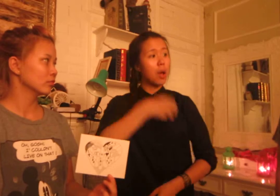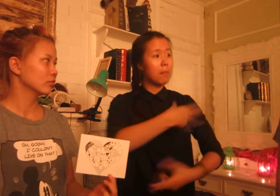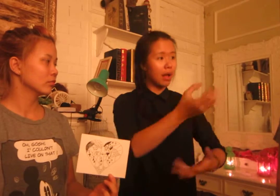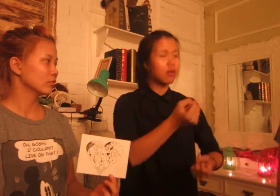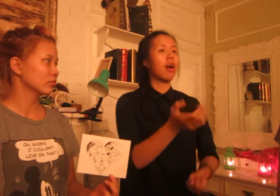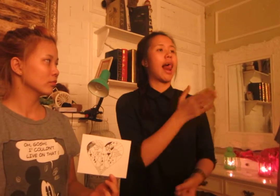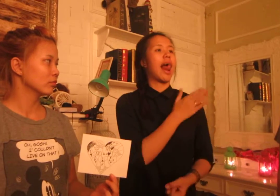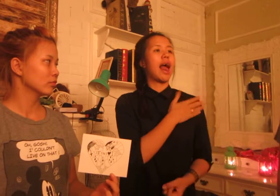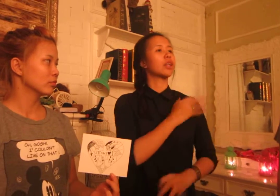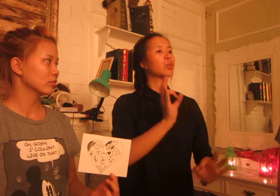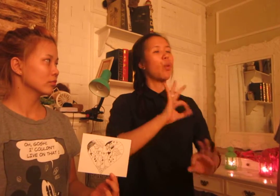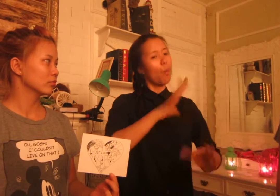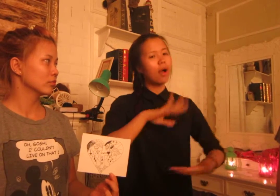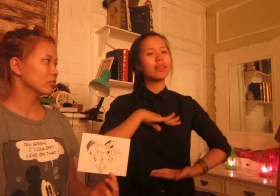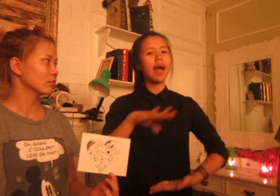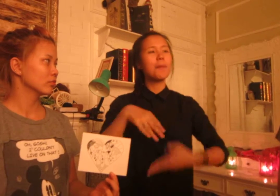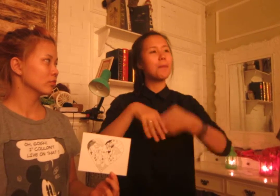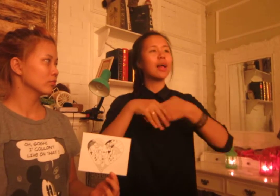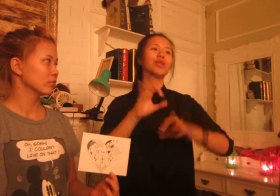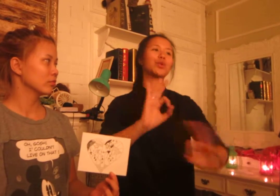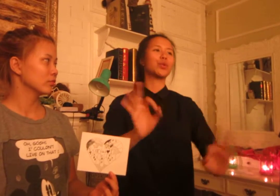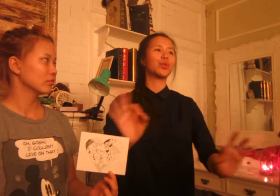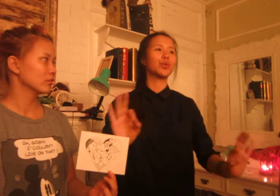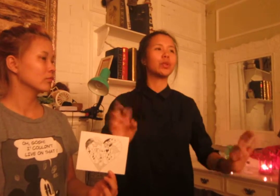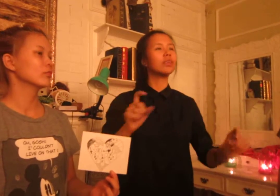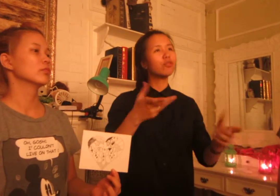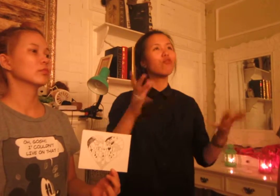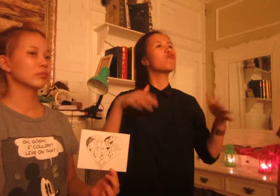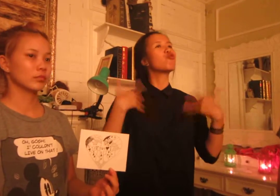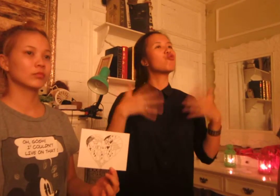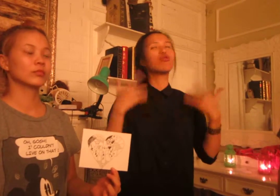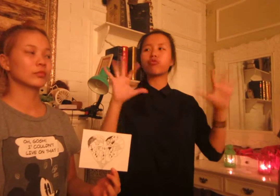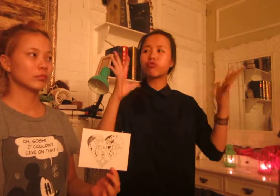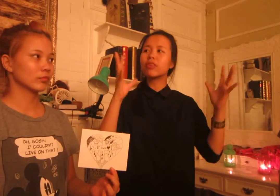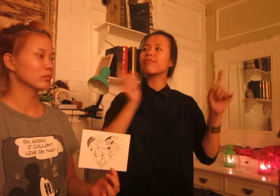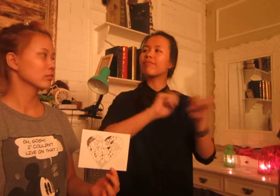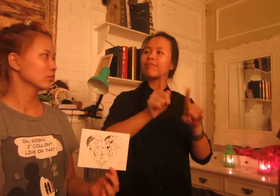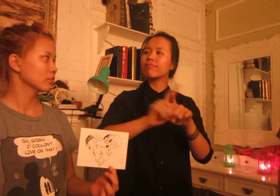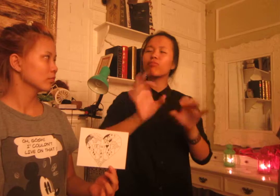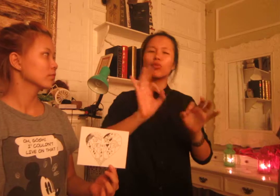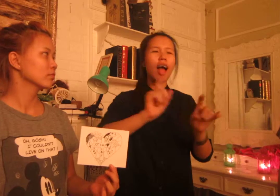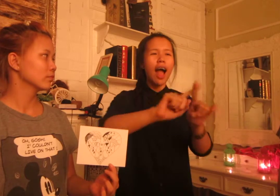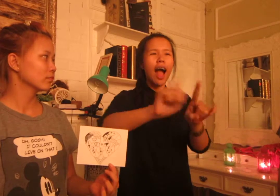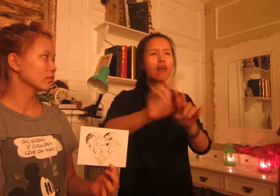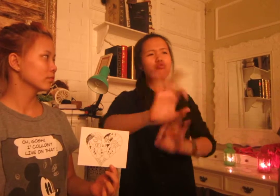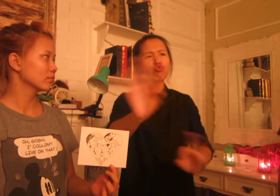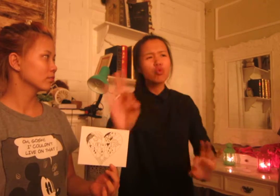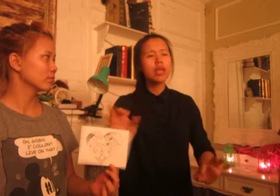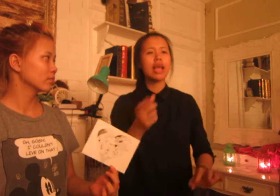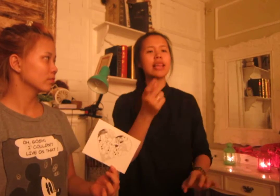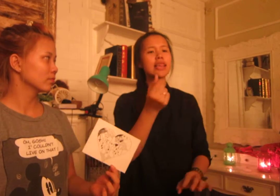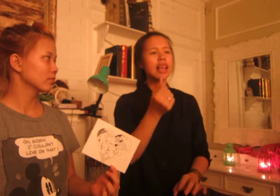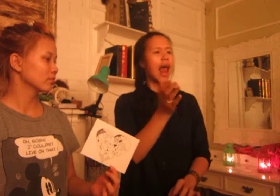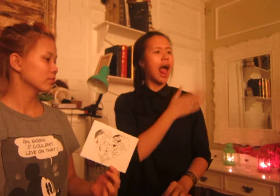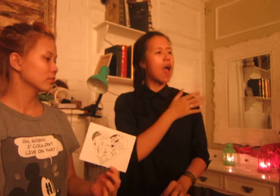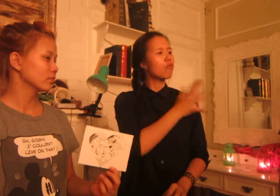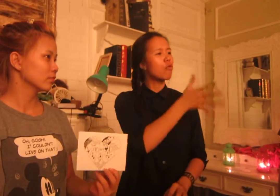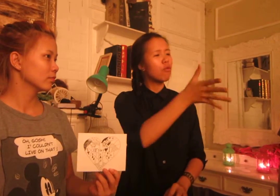hoặc tặng bạn bè, coi như vui. Có rất rất nhiều cách để mọi người kiếm tiền, không chỉ là những cái